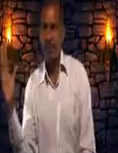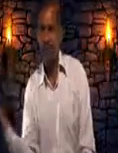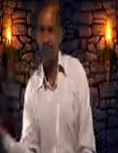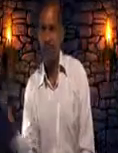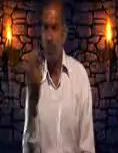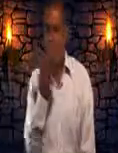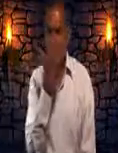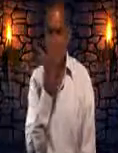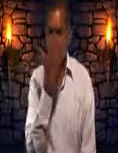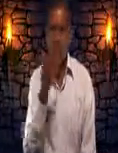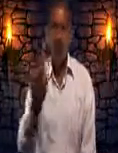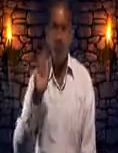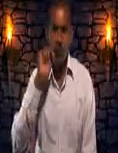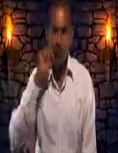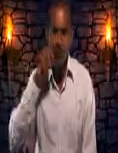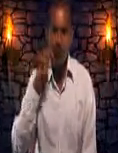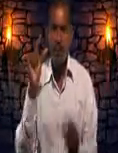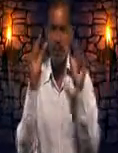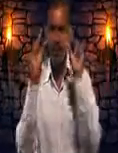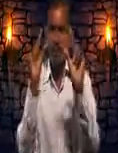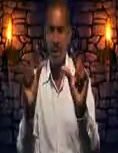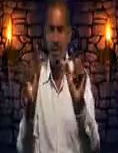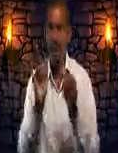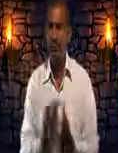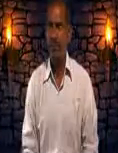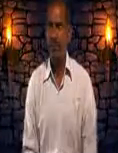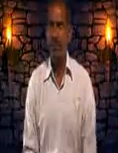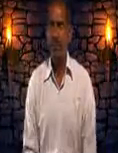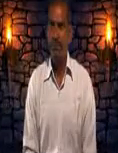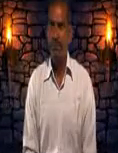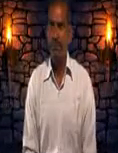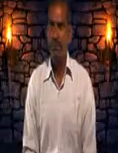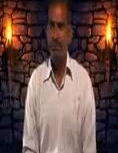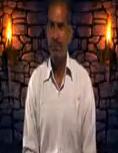குருடனாகிய ஒரு மனுஷனை கண்டார்.